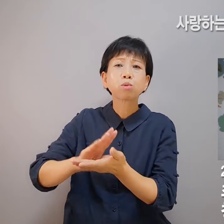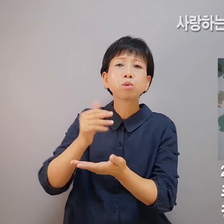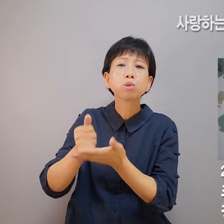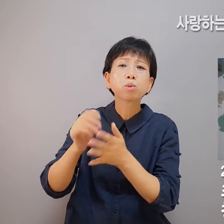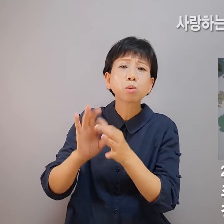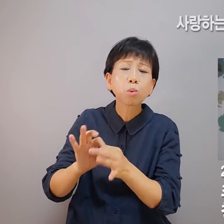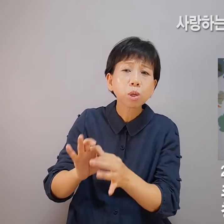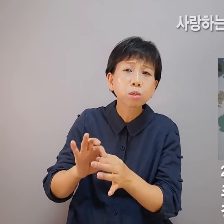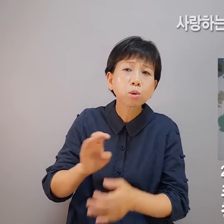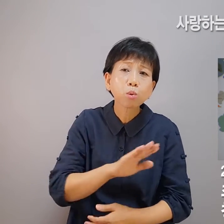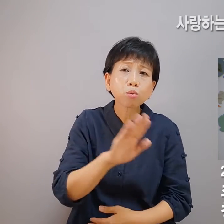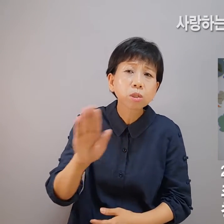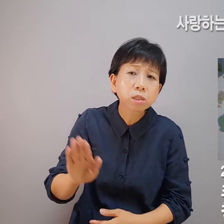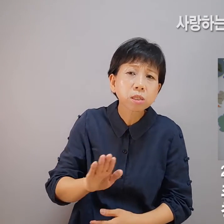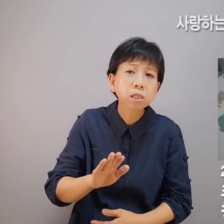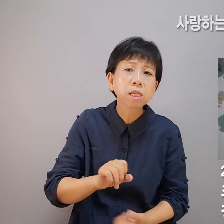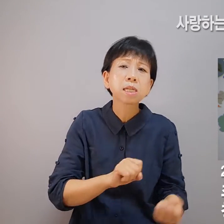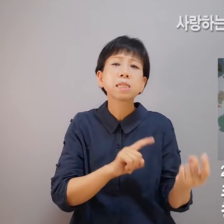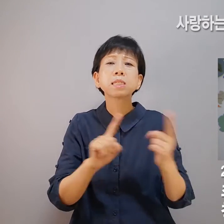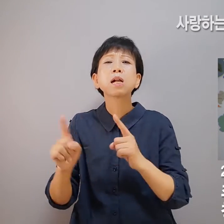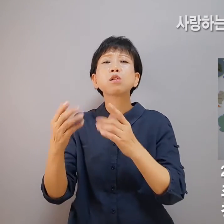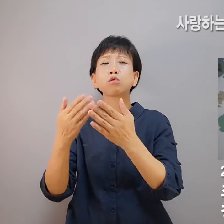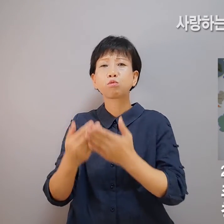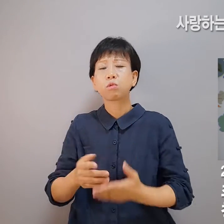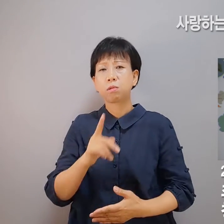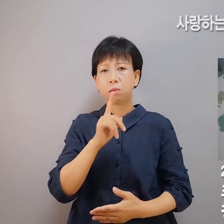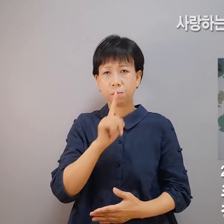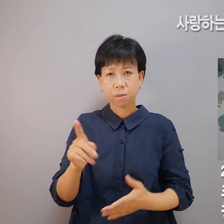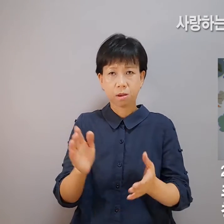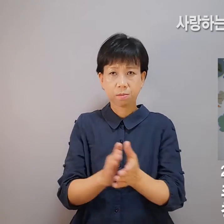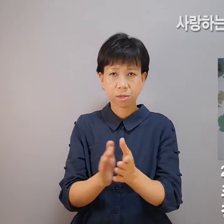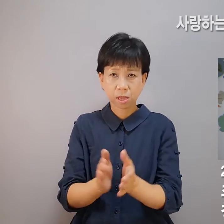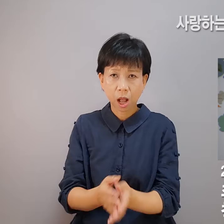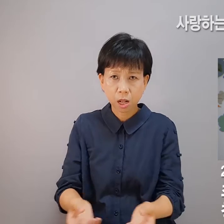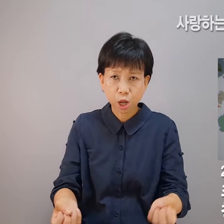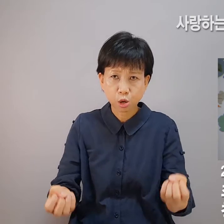뭐 하셨도다? 살리셨도다 말씀하는 거죠. 할렐루야.